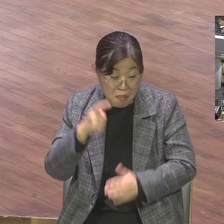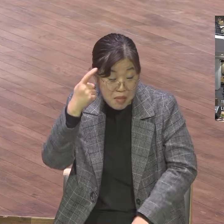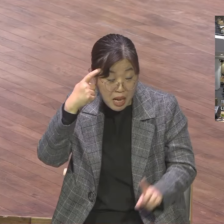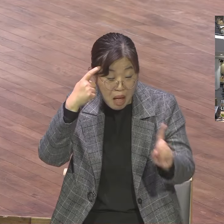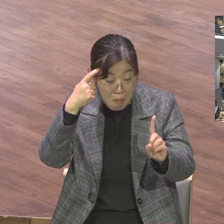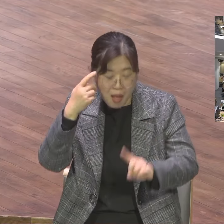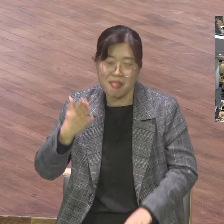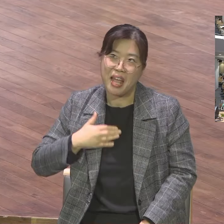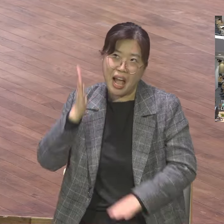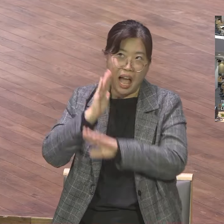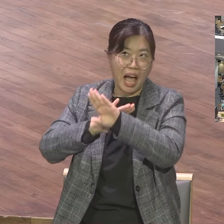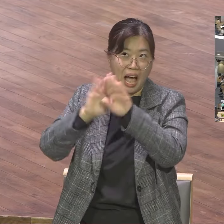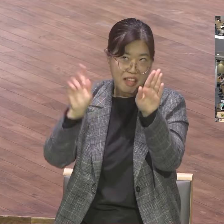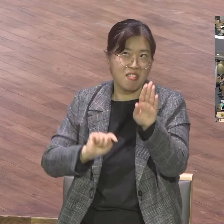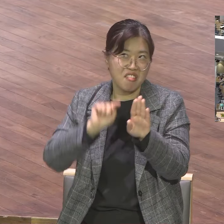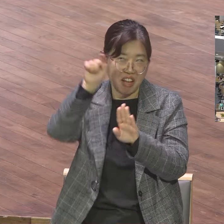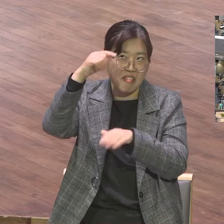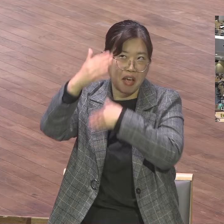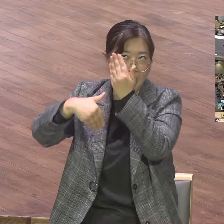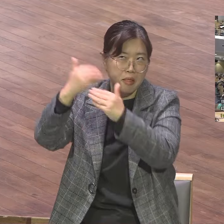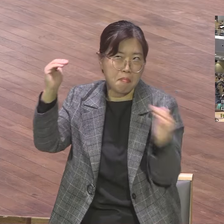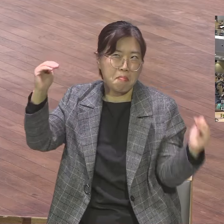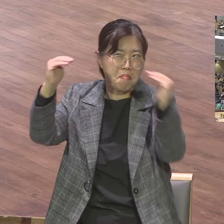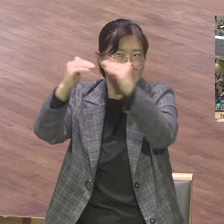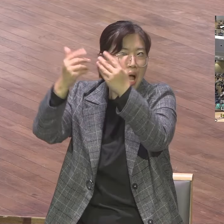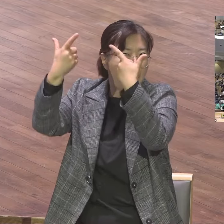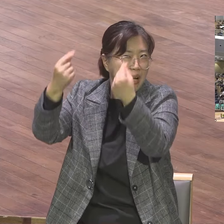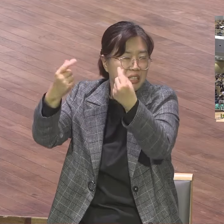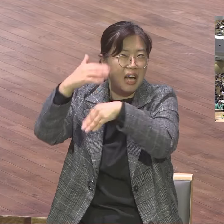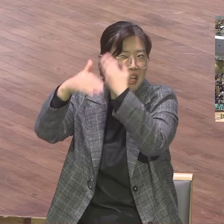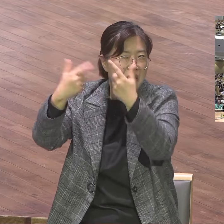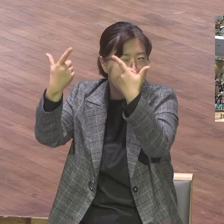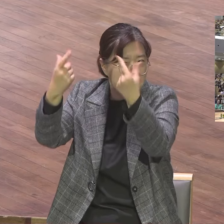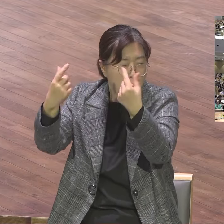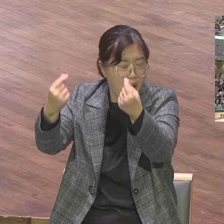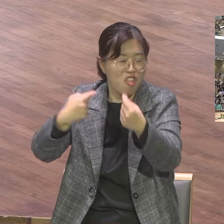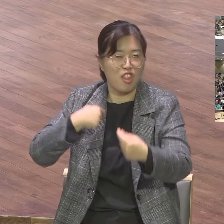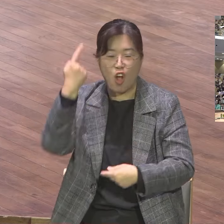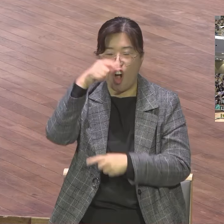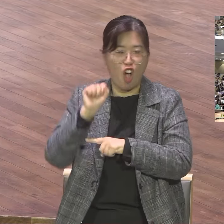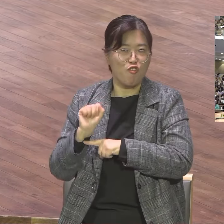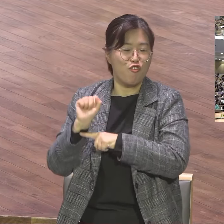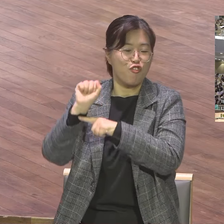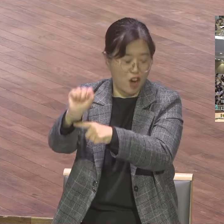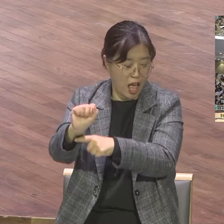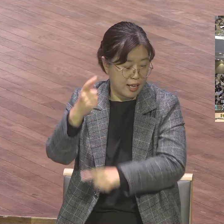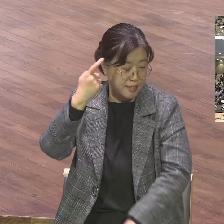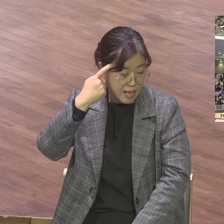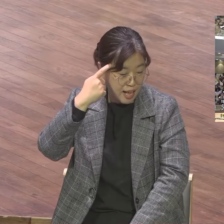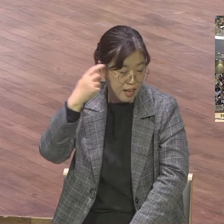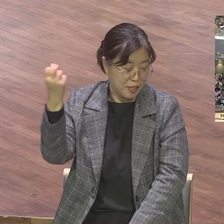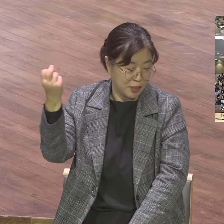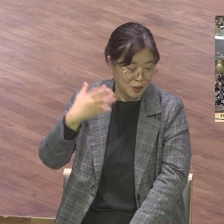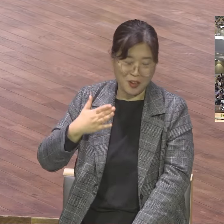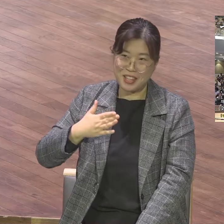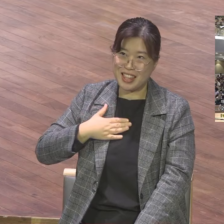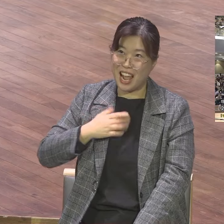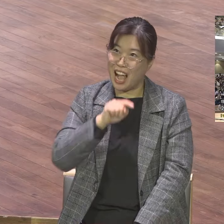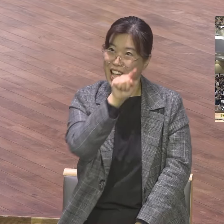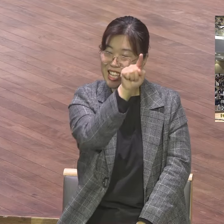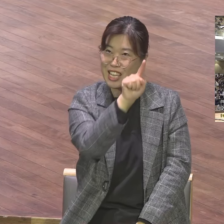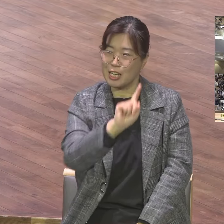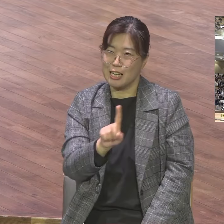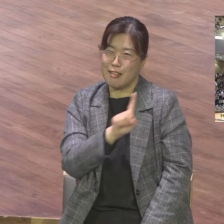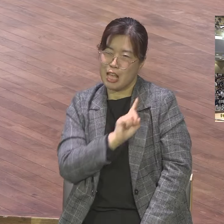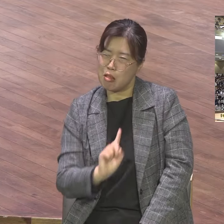내가 하늘에 올라가 하나님의 무별 위에 내 자리를 높이리라. 내가 북극 지폐의 산 위에 앉으리라.